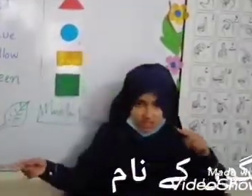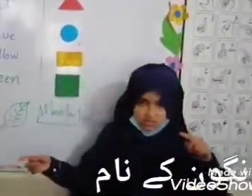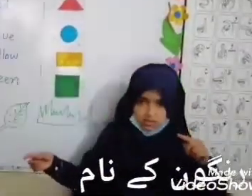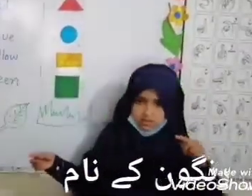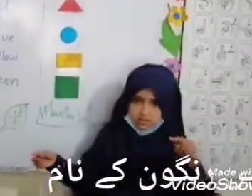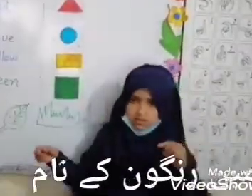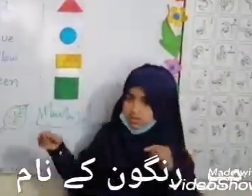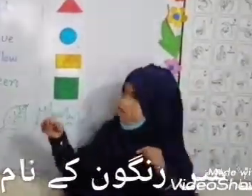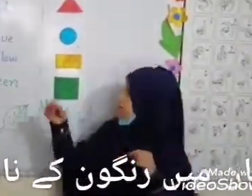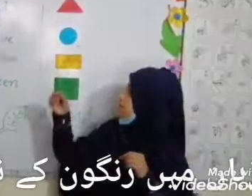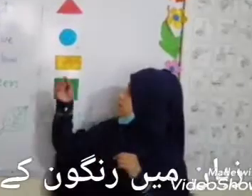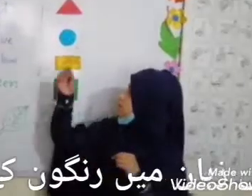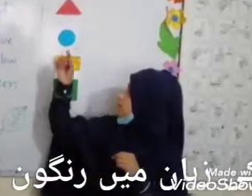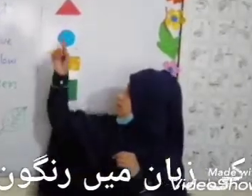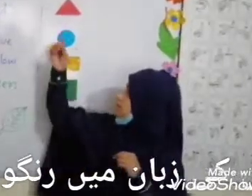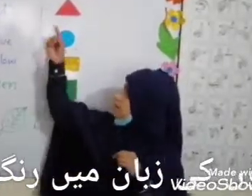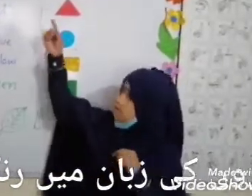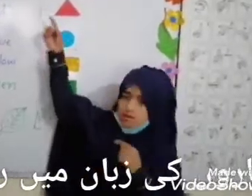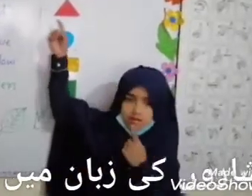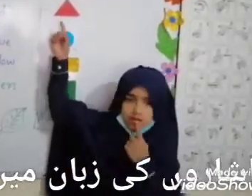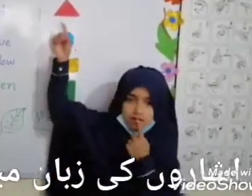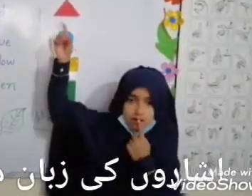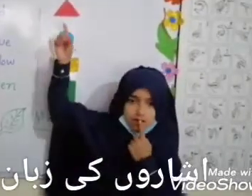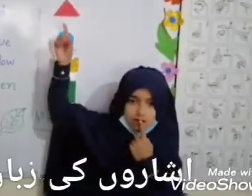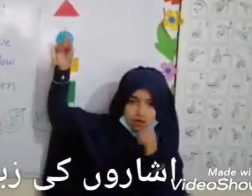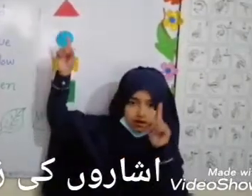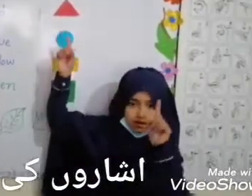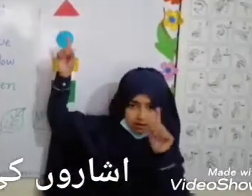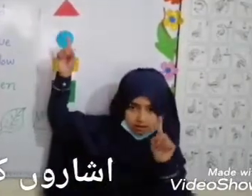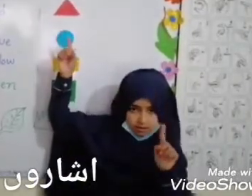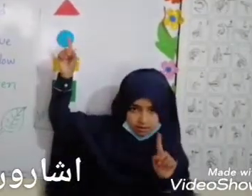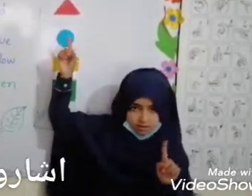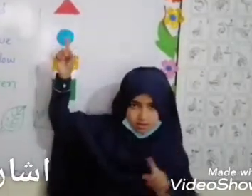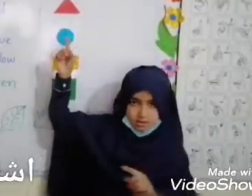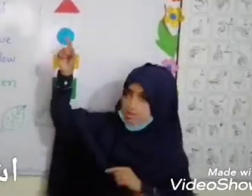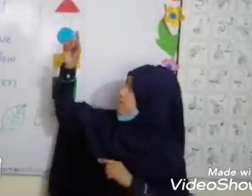इंग्लिश इंग्लिश में पढ़ेंगे हम कलर्स नेम।